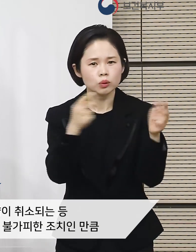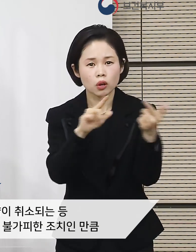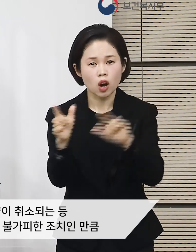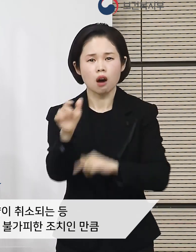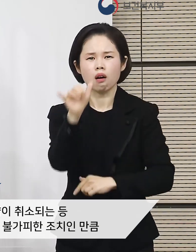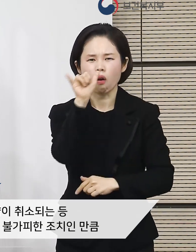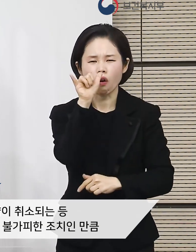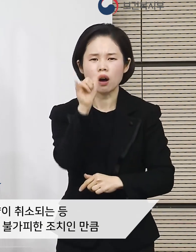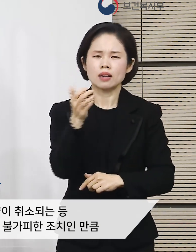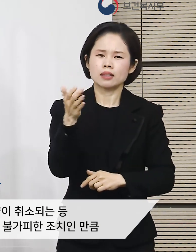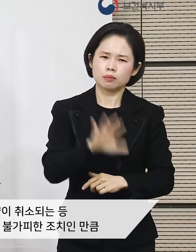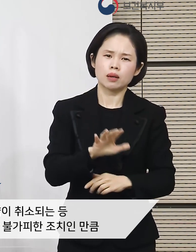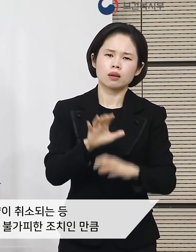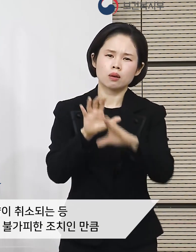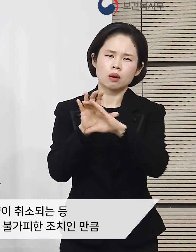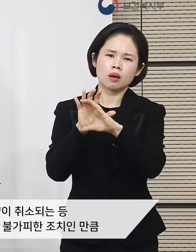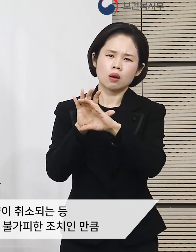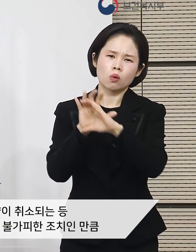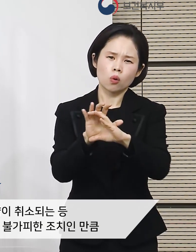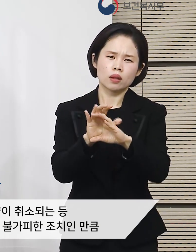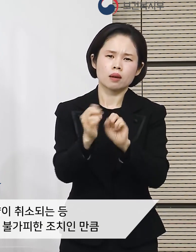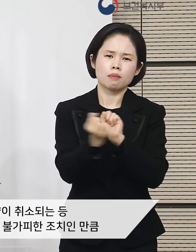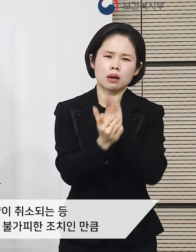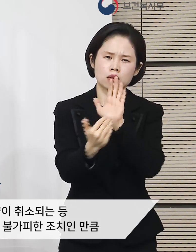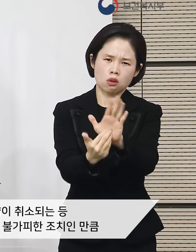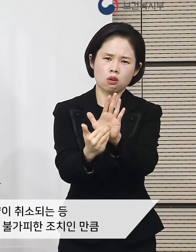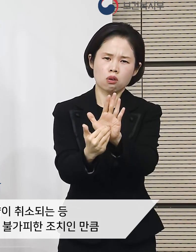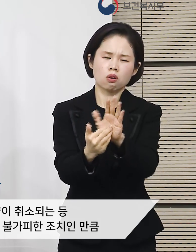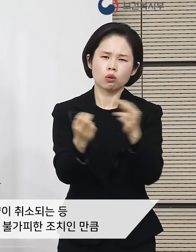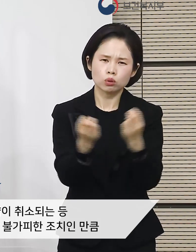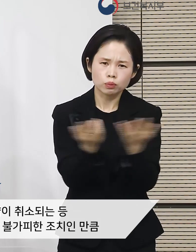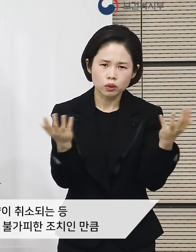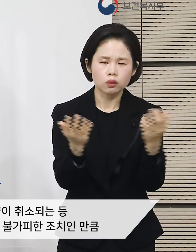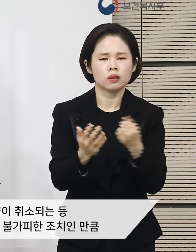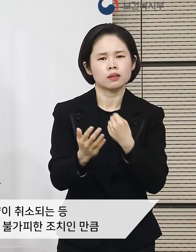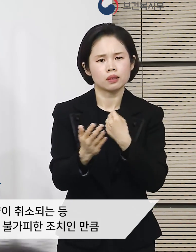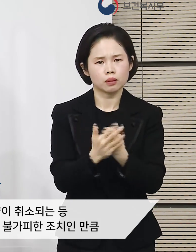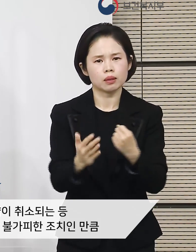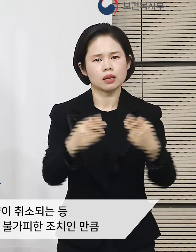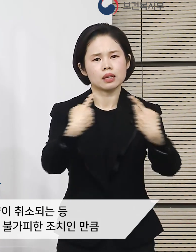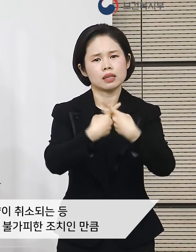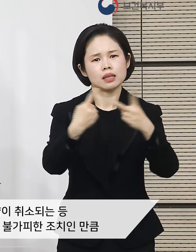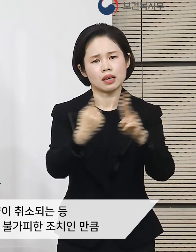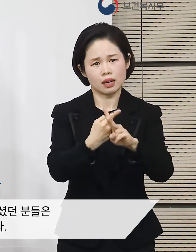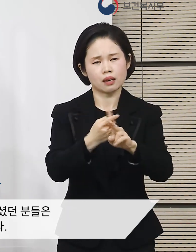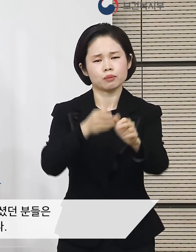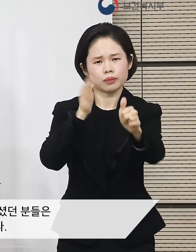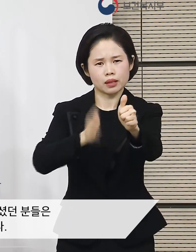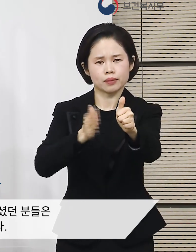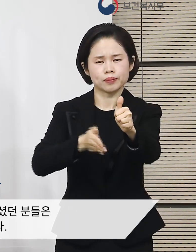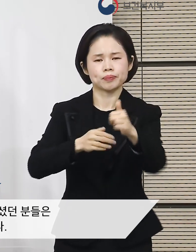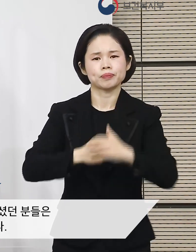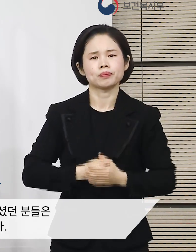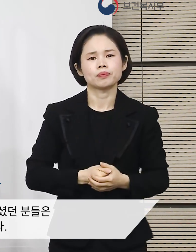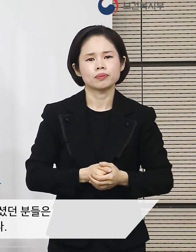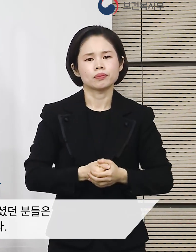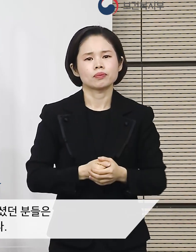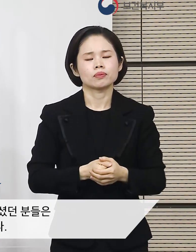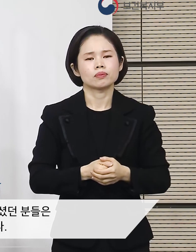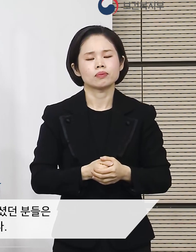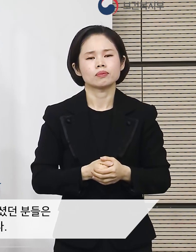것을 알고 있으나 방역상 불가피한 조치임을 조치인 만큼 많은 이해와